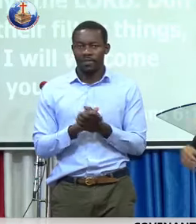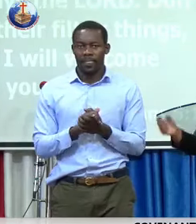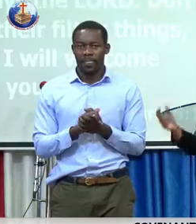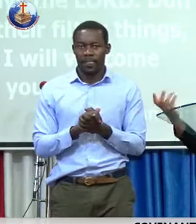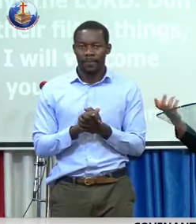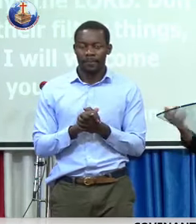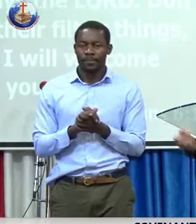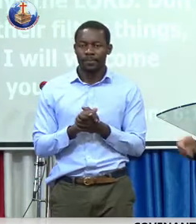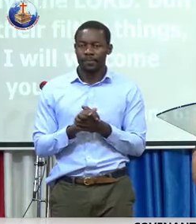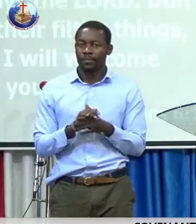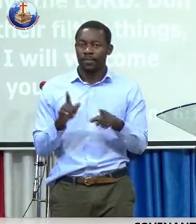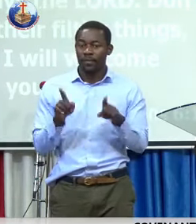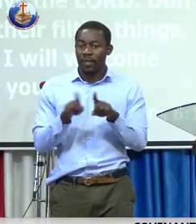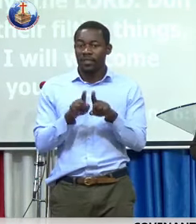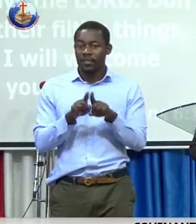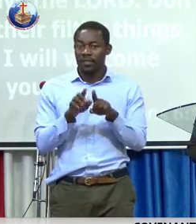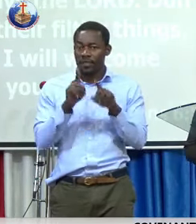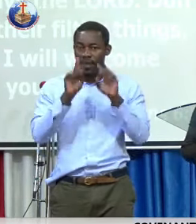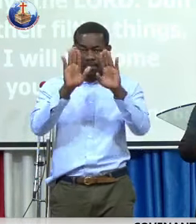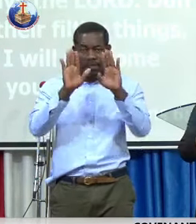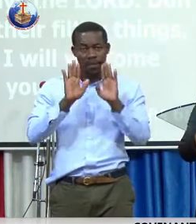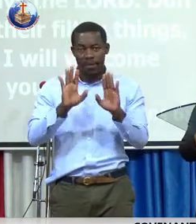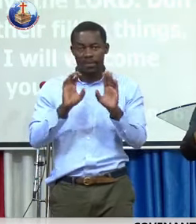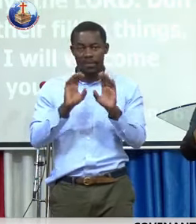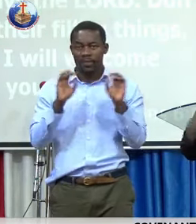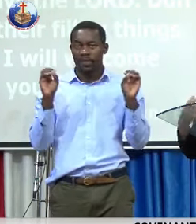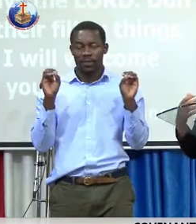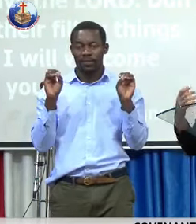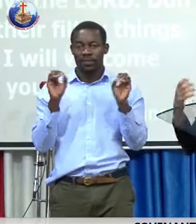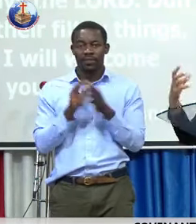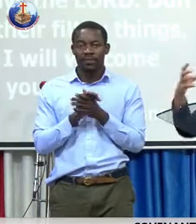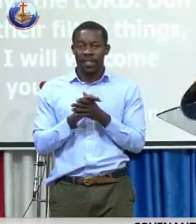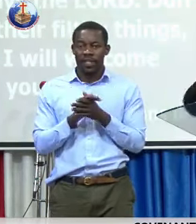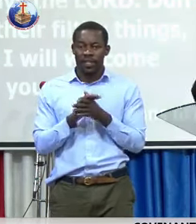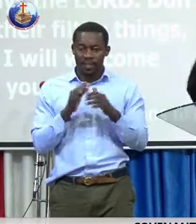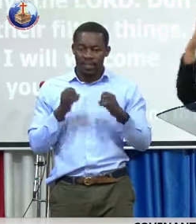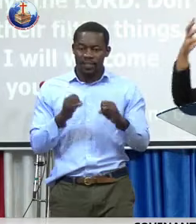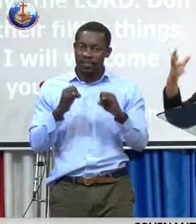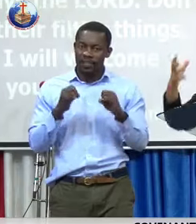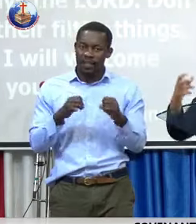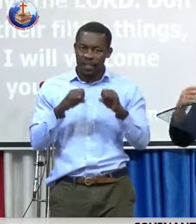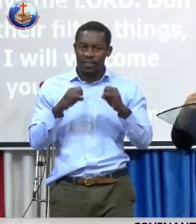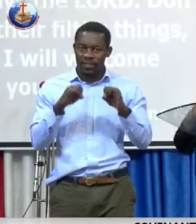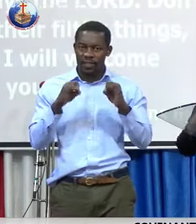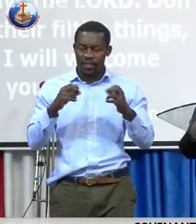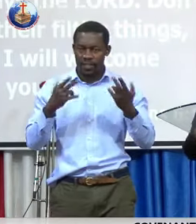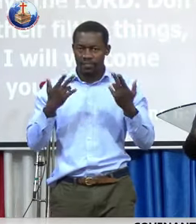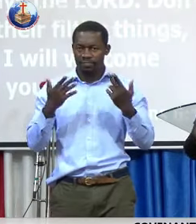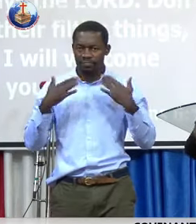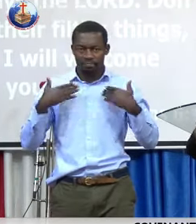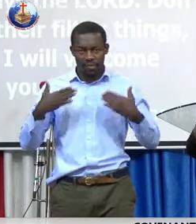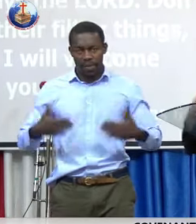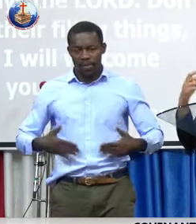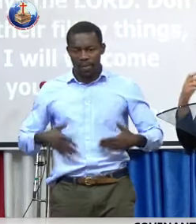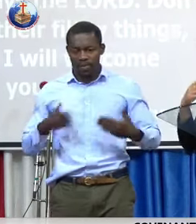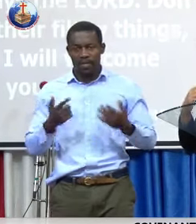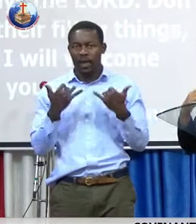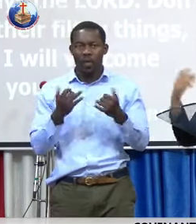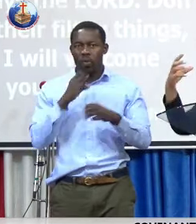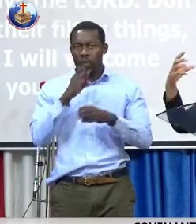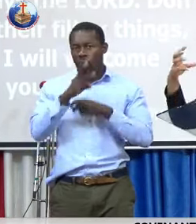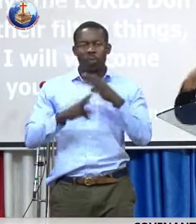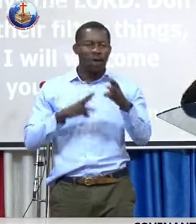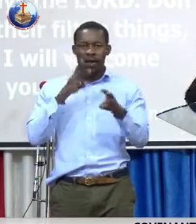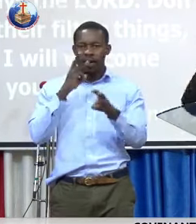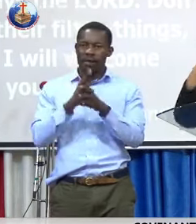yake. And it is losing its value. Na inapoteza thamani yake. We are trying to be humanistic. Tunajaribu kuwa wa ulimwengu wa nadamu. Yes,